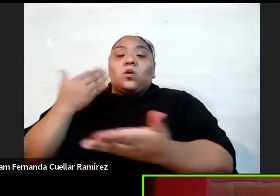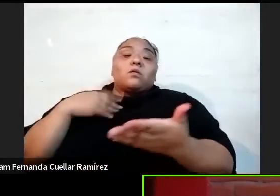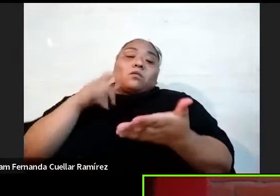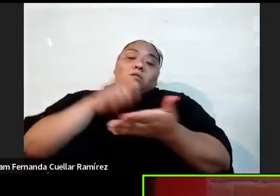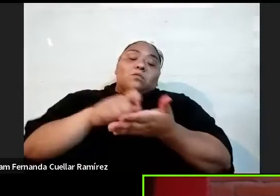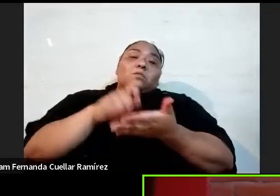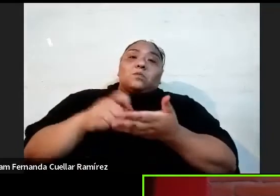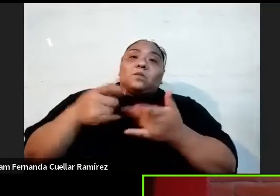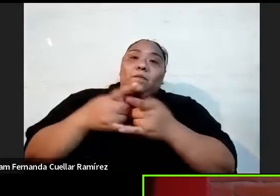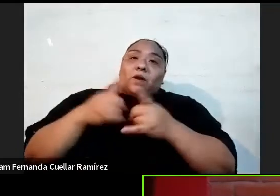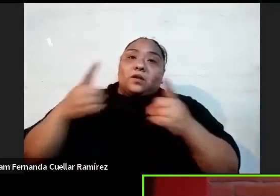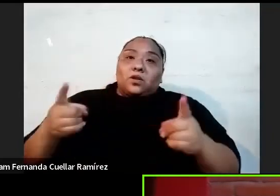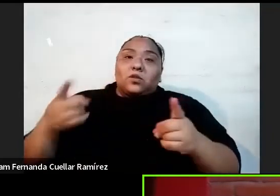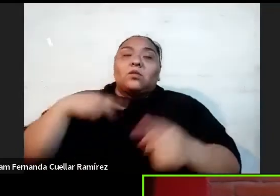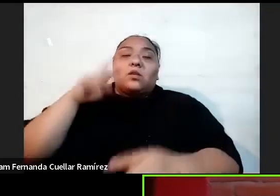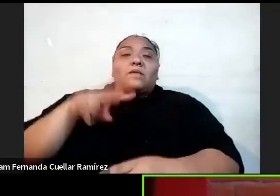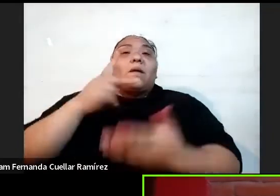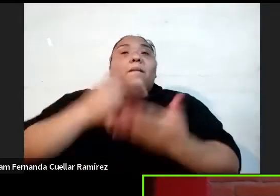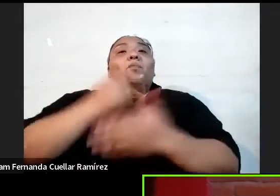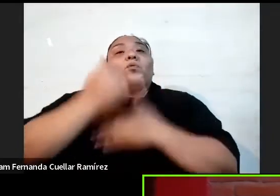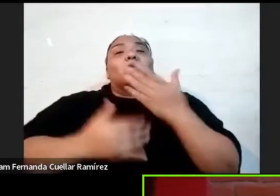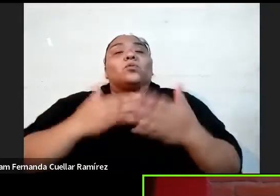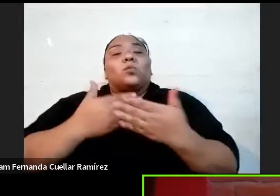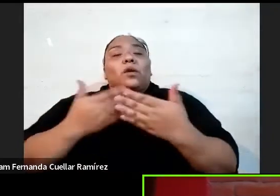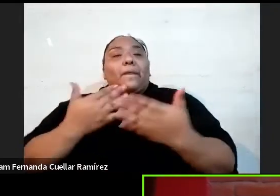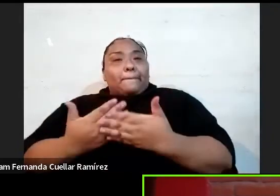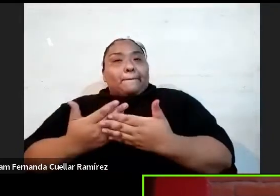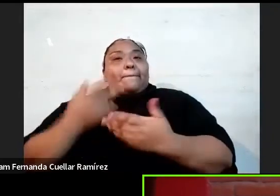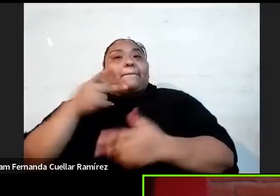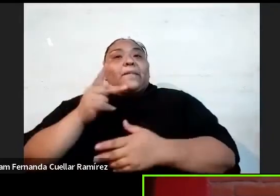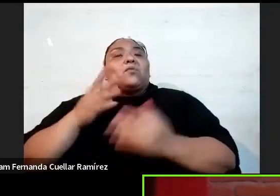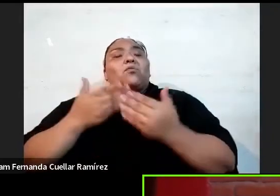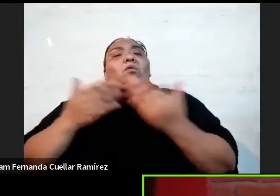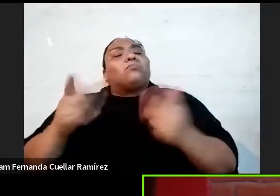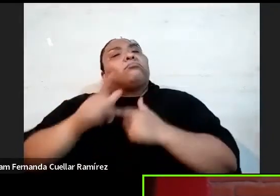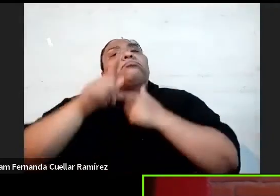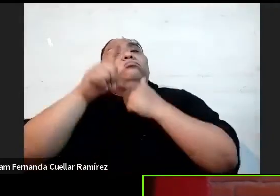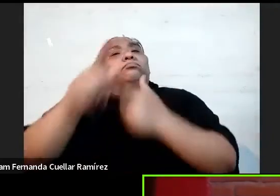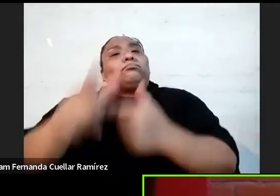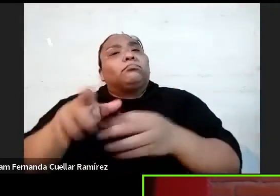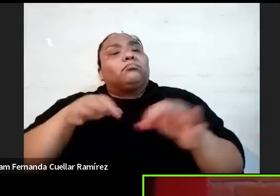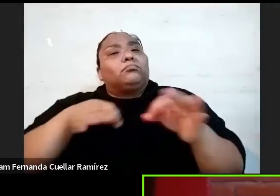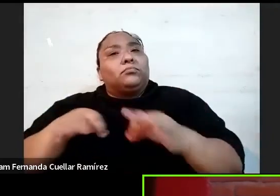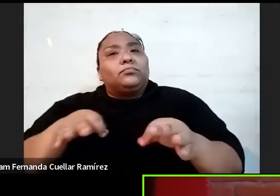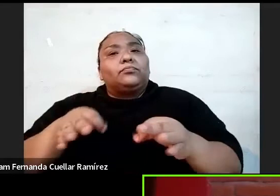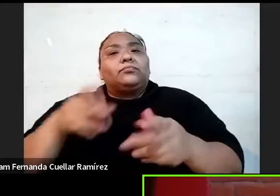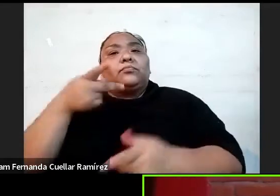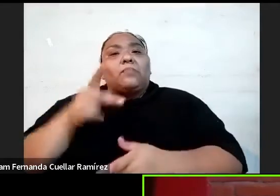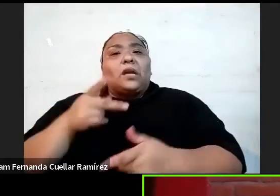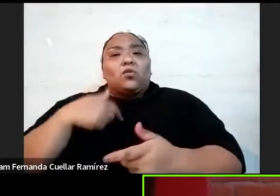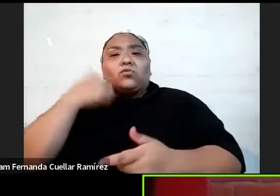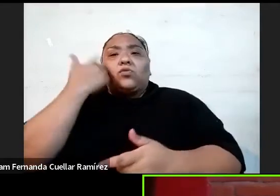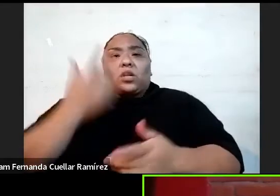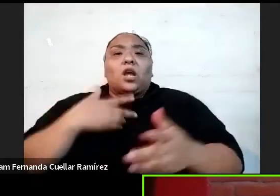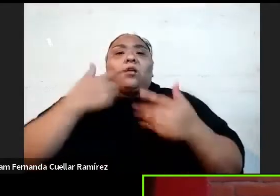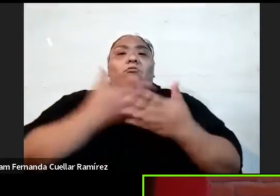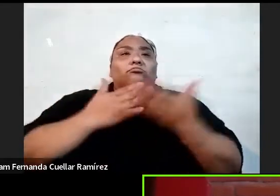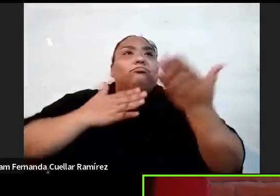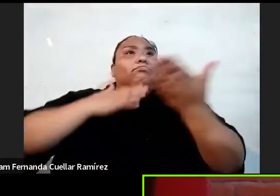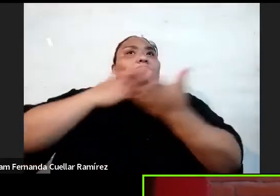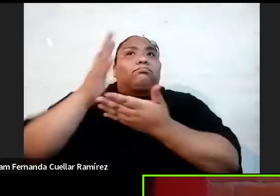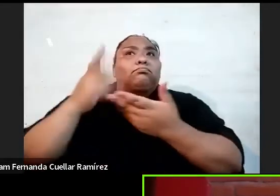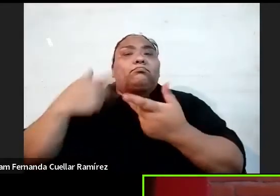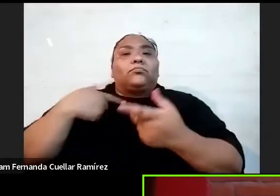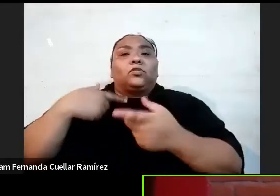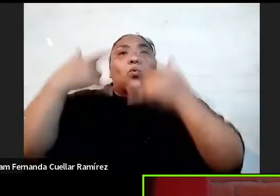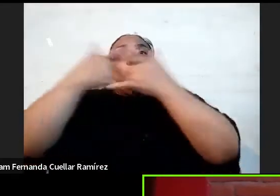Y lo puse en pausa ese proyecto un poco, pero lo sigo trabajando, puesto que quiero sacarlo a la luz algún día. Y son cuentos